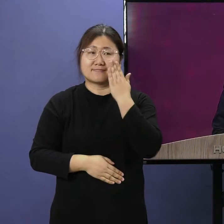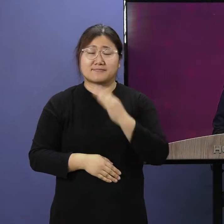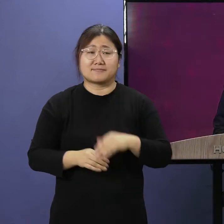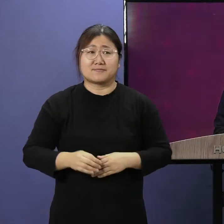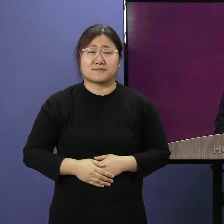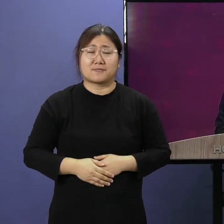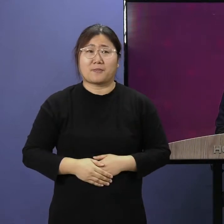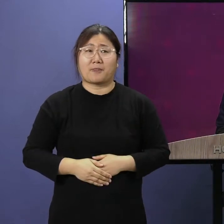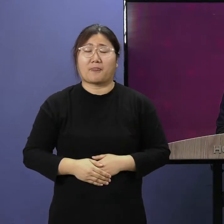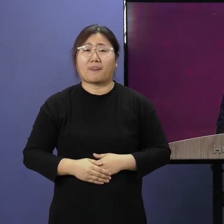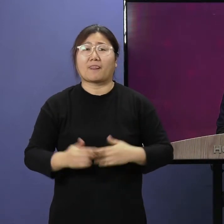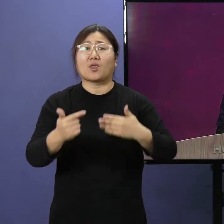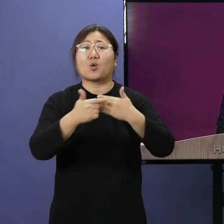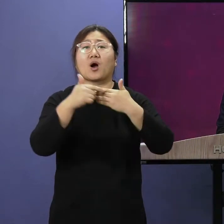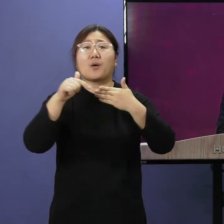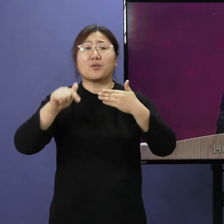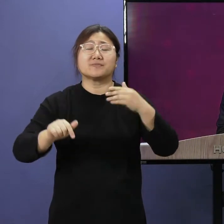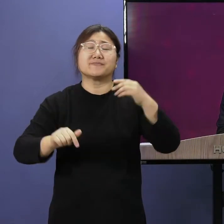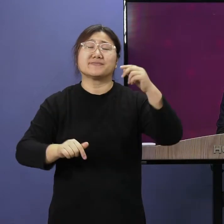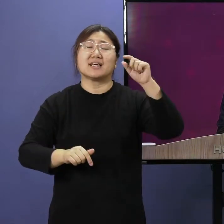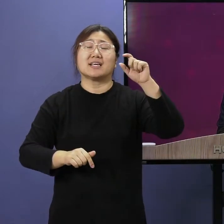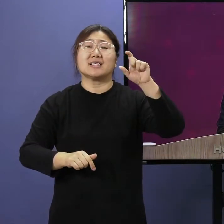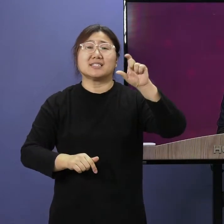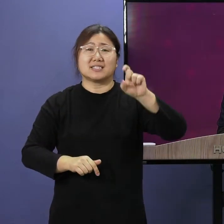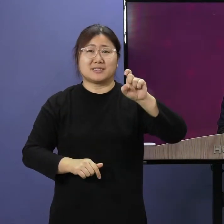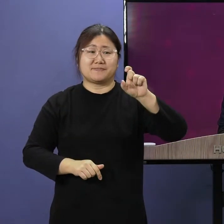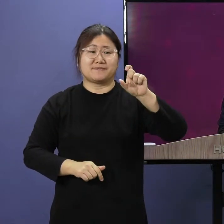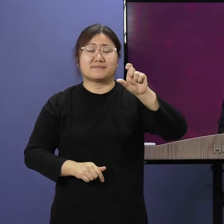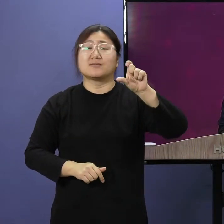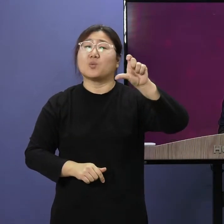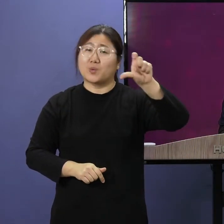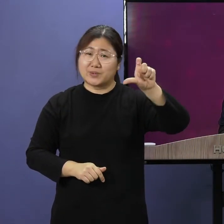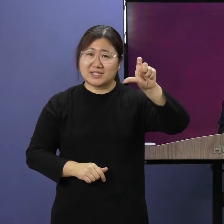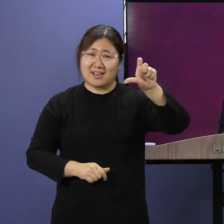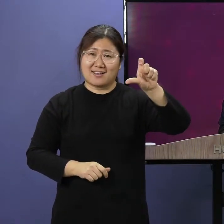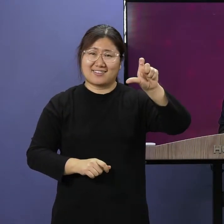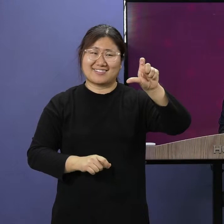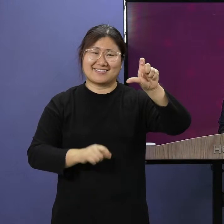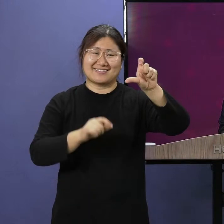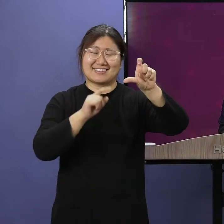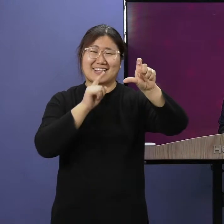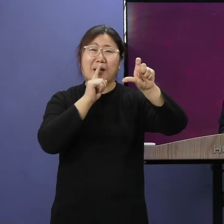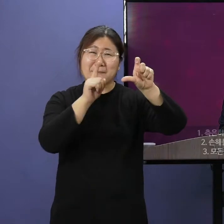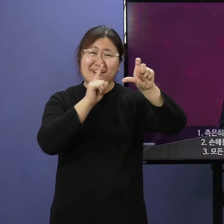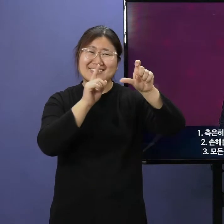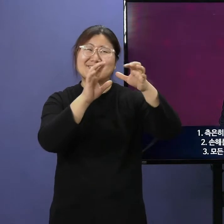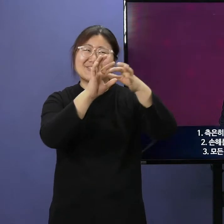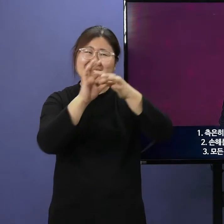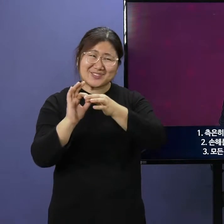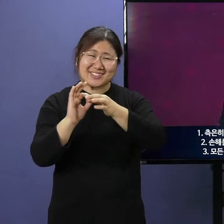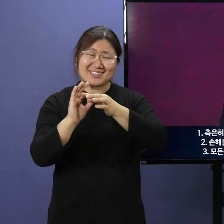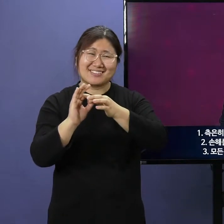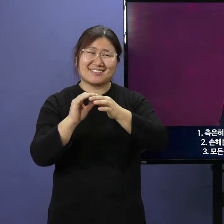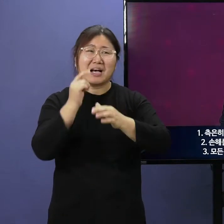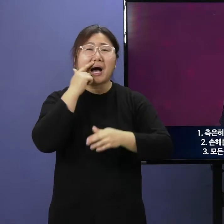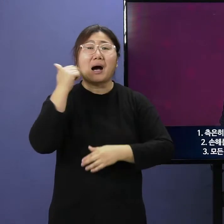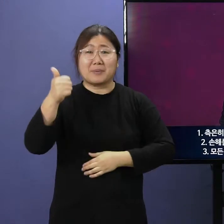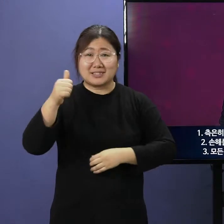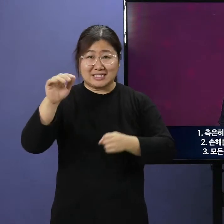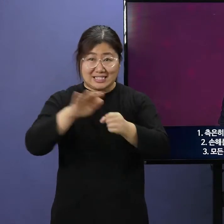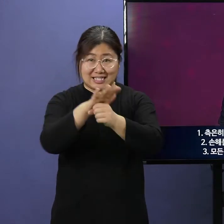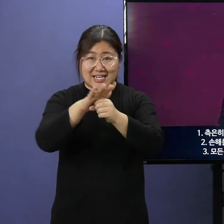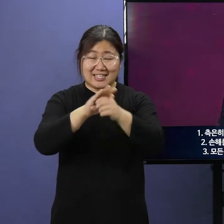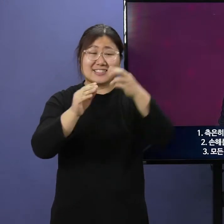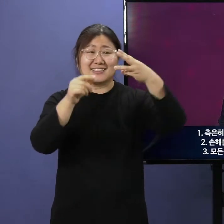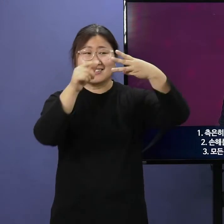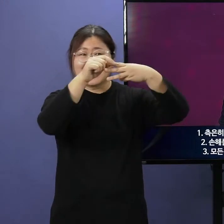누가복음 15장 말씀을 통해서 세 가지 아버지의 사랑을 보았습니다. 측은히 여김으로